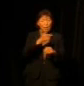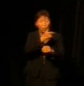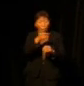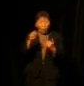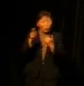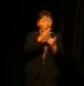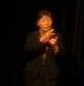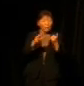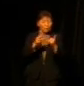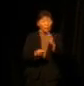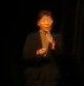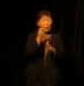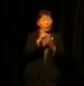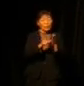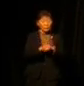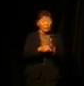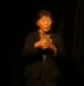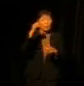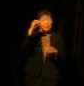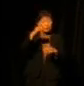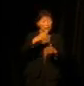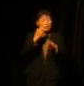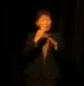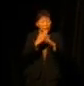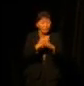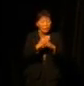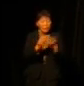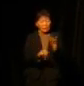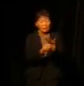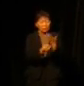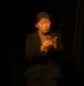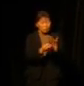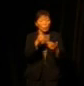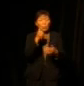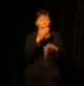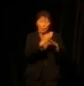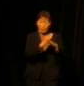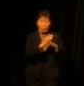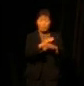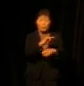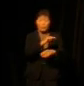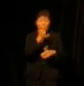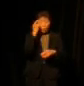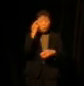難所になったけども、電気はダメ、水道もダメだって、避難所は機能できないということでリタイア中に変わりました。それ